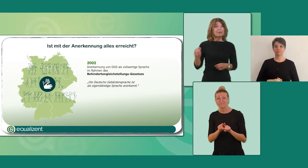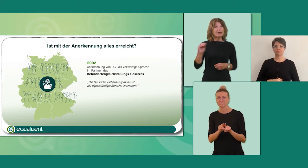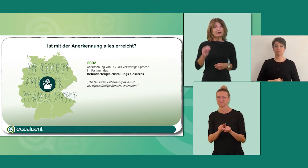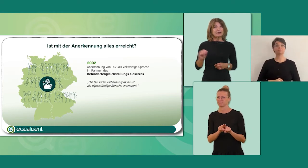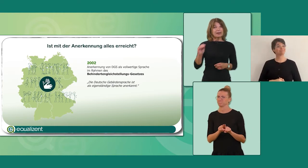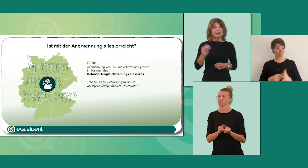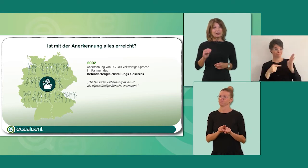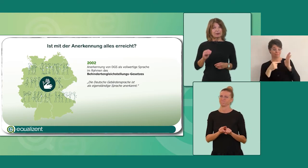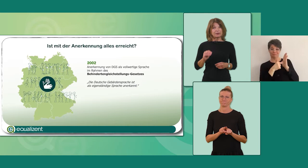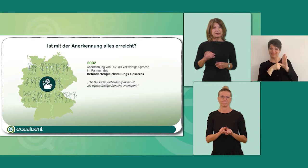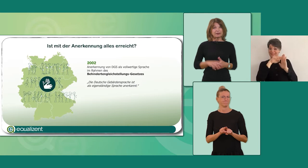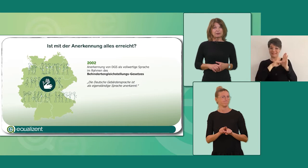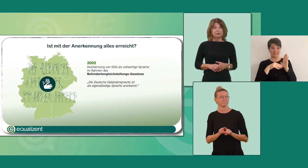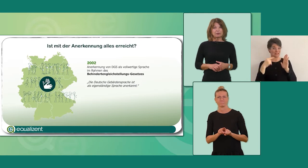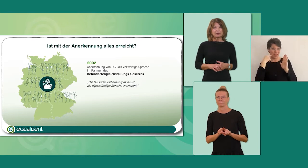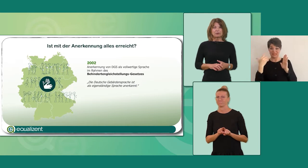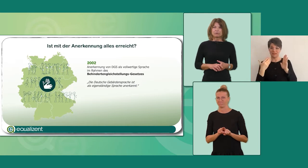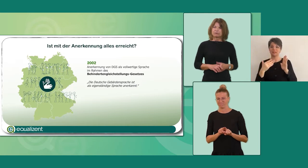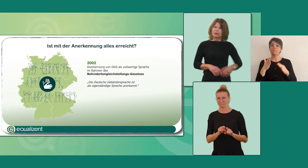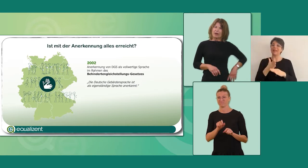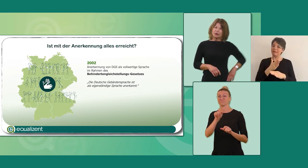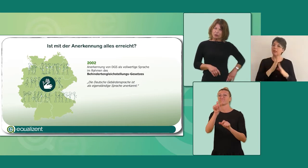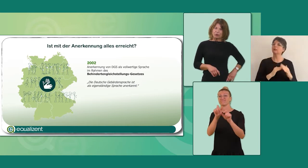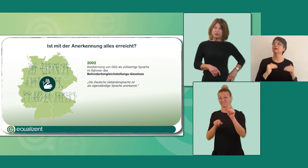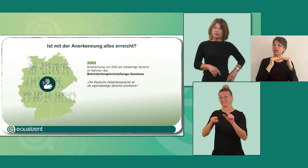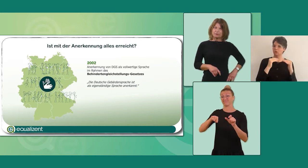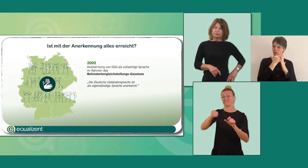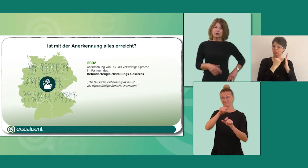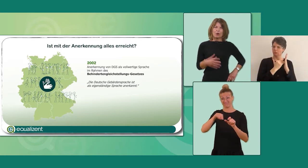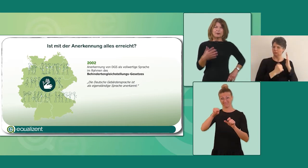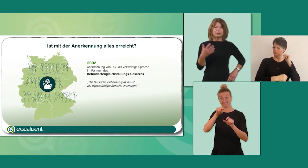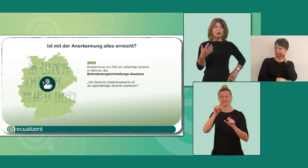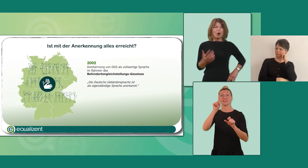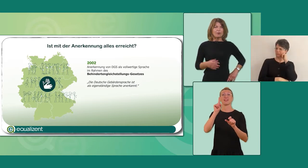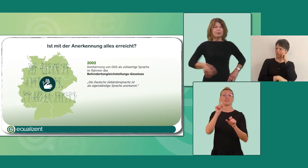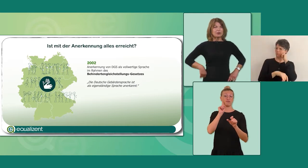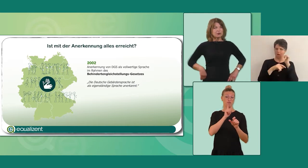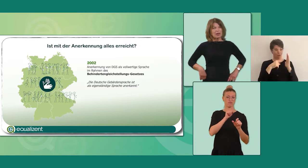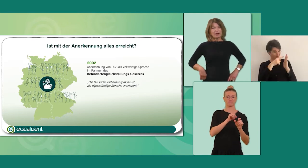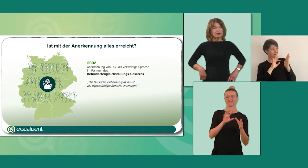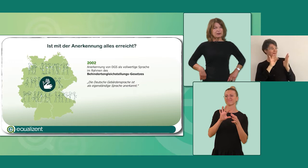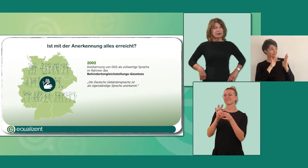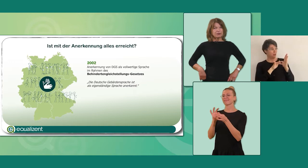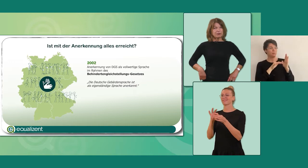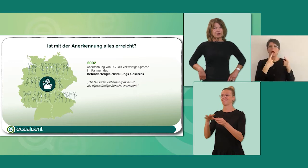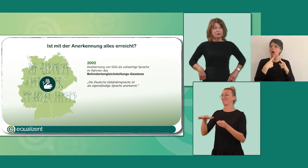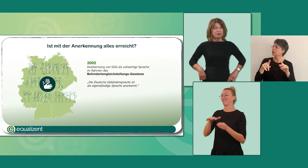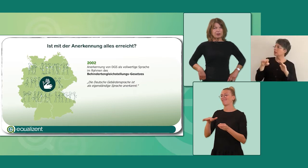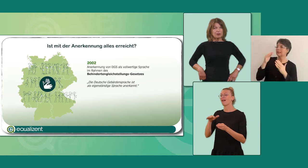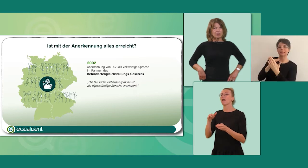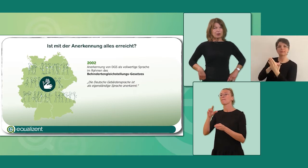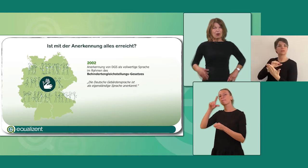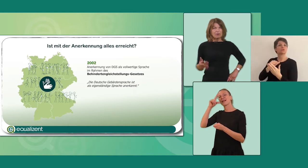im Behindertengleichstellungsgesetz. Aber trotzdem kommen taube Menschen in anderen Gesetzen für Menschen